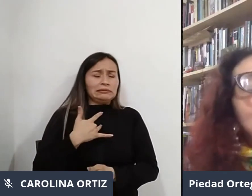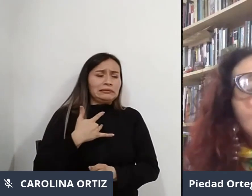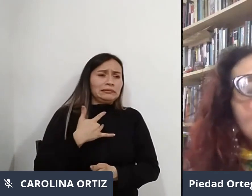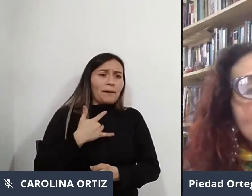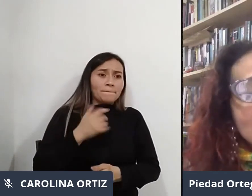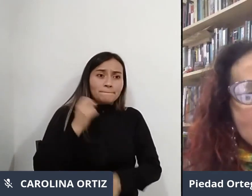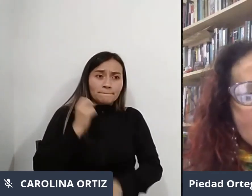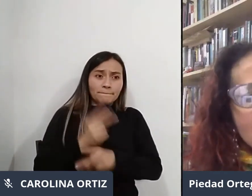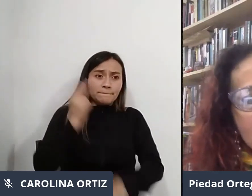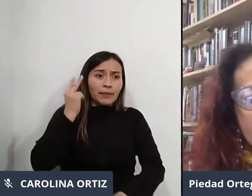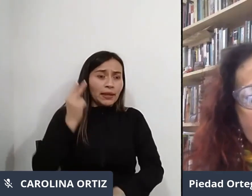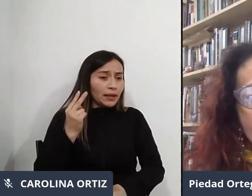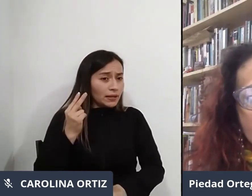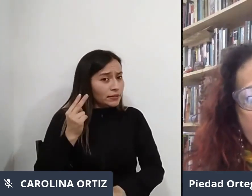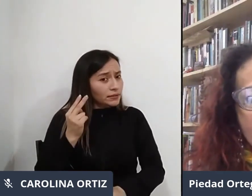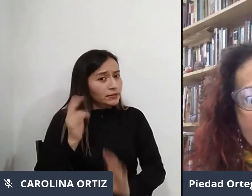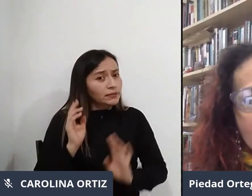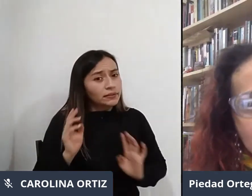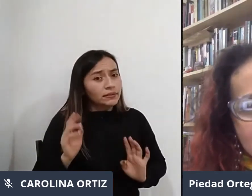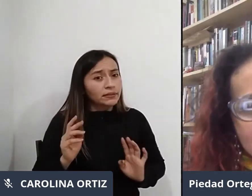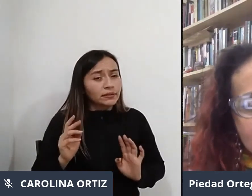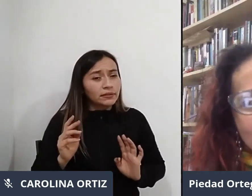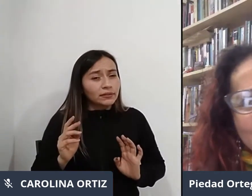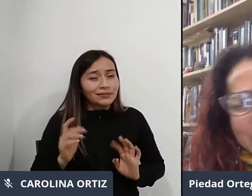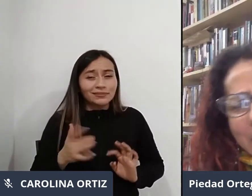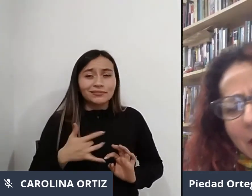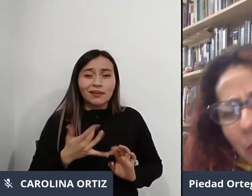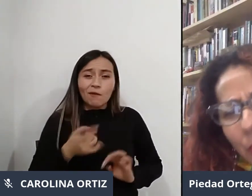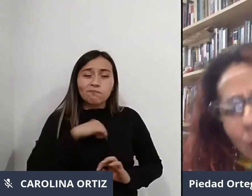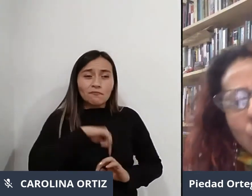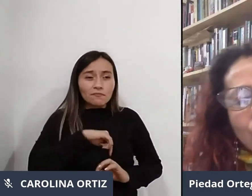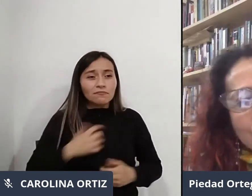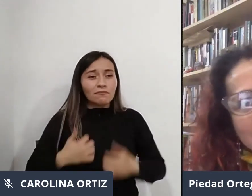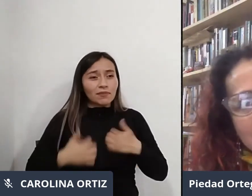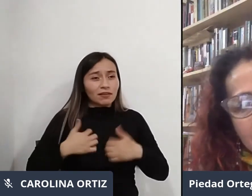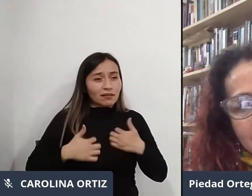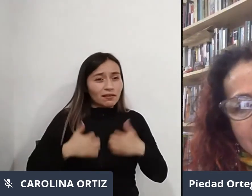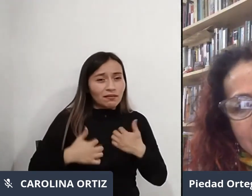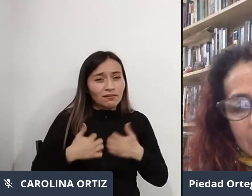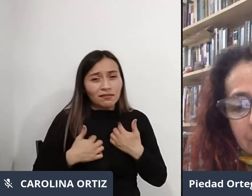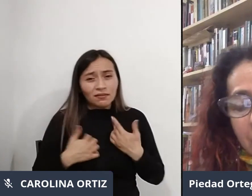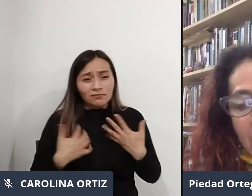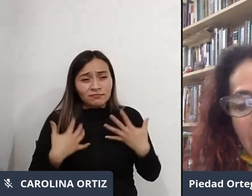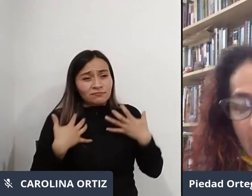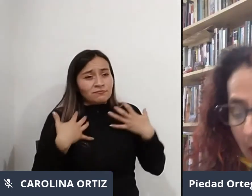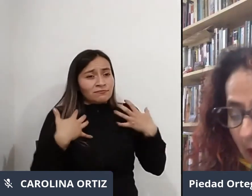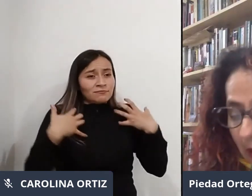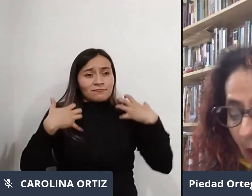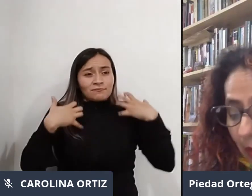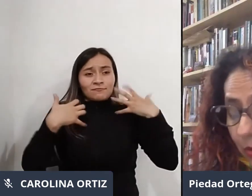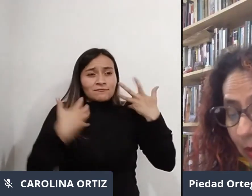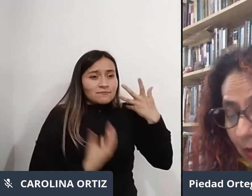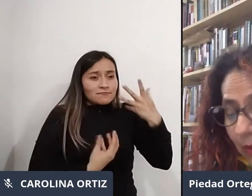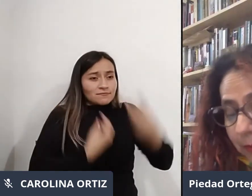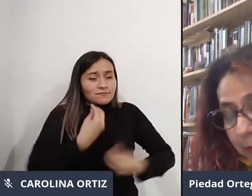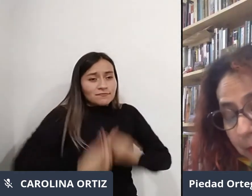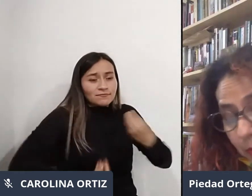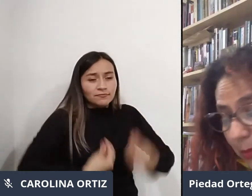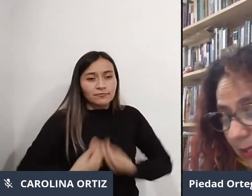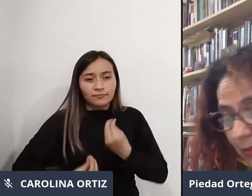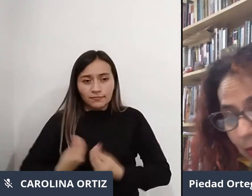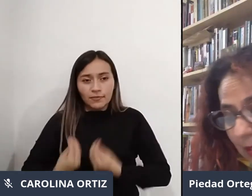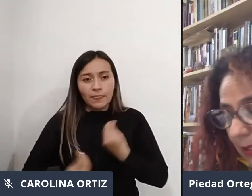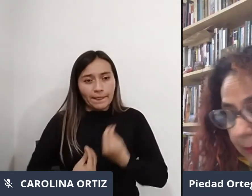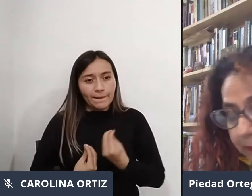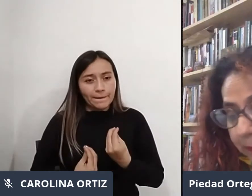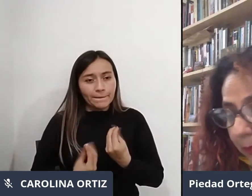tenemos también este sentimiento del miedo, del ahogo, de la asfixia. Ahora, yo creo, por